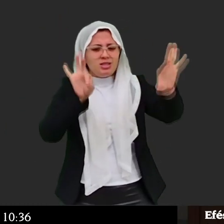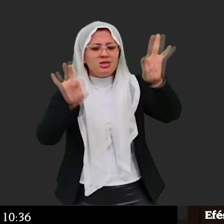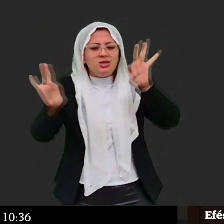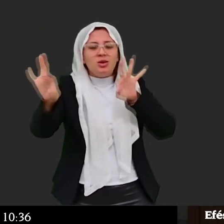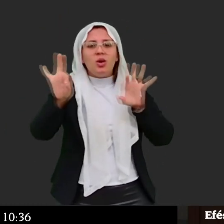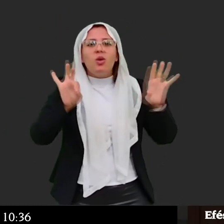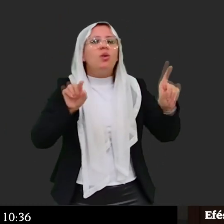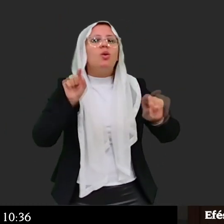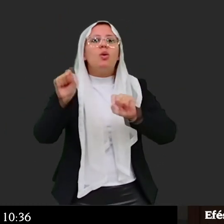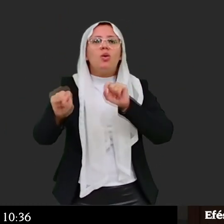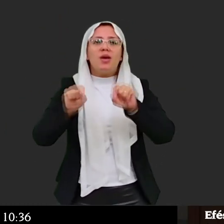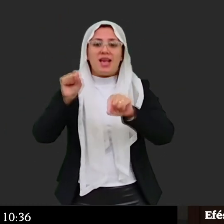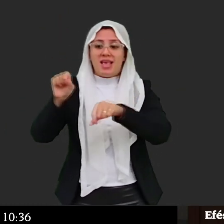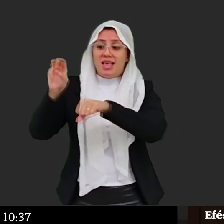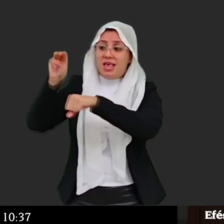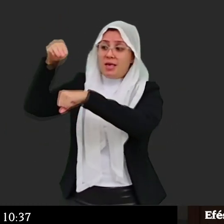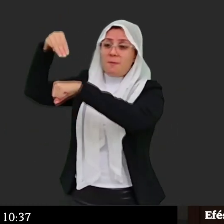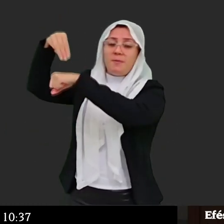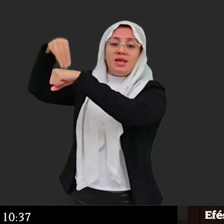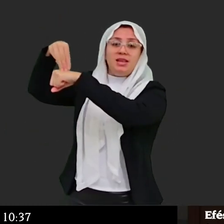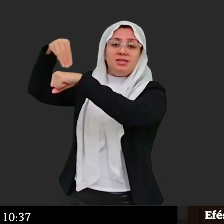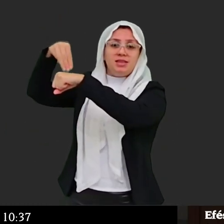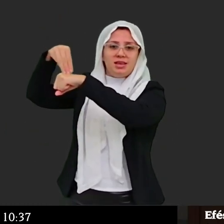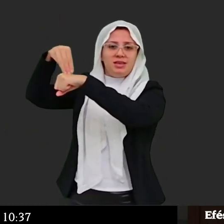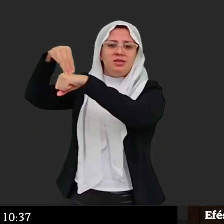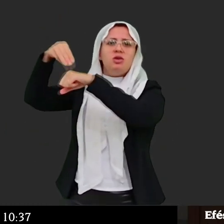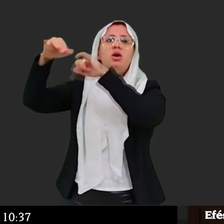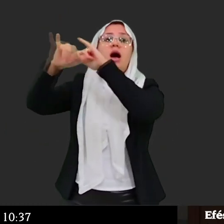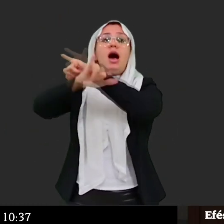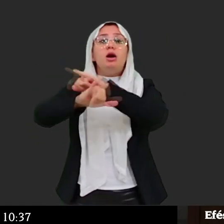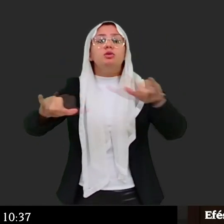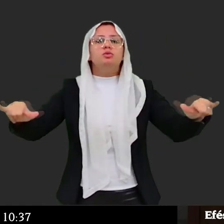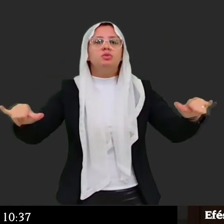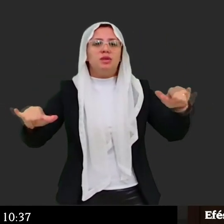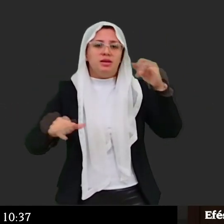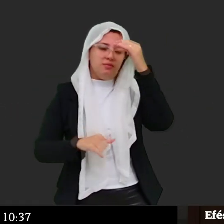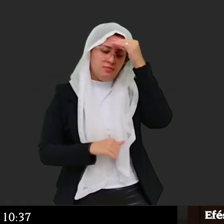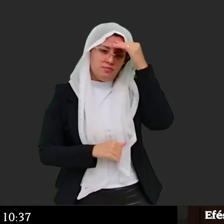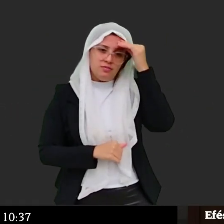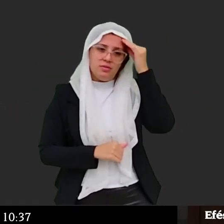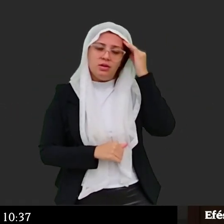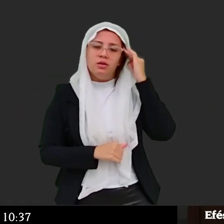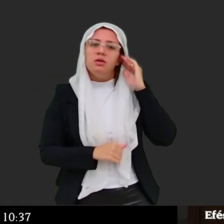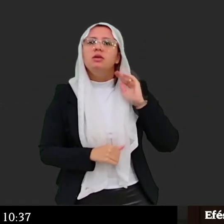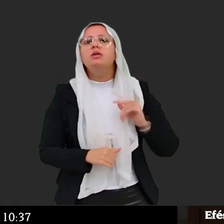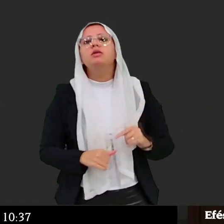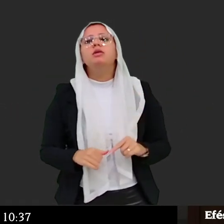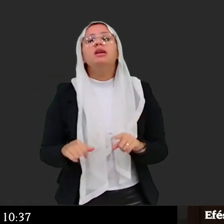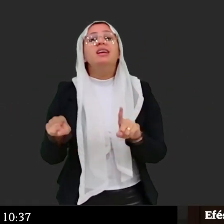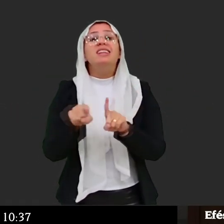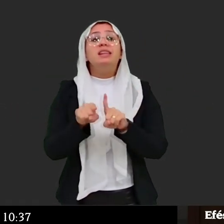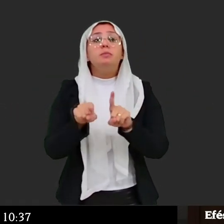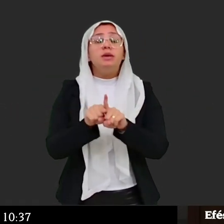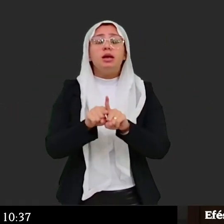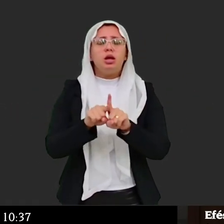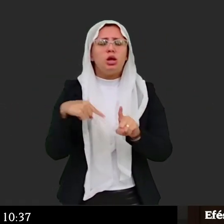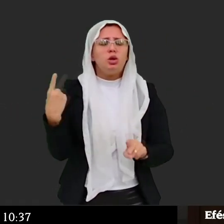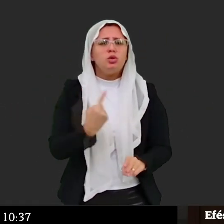a edificação do corpo de Cristo, até que todos cheguemos à unidade da